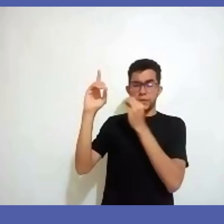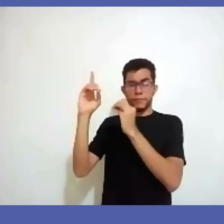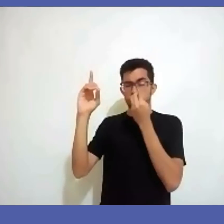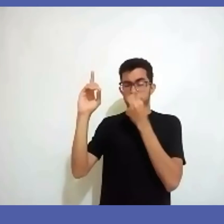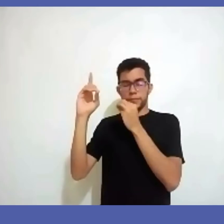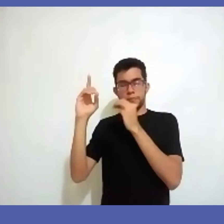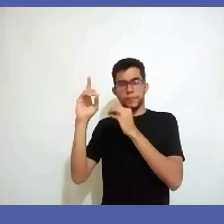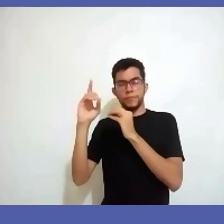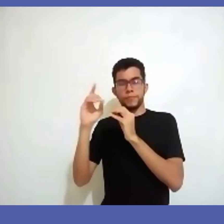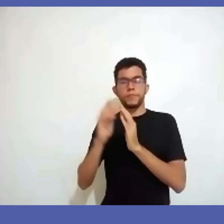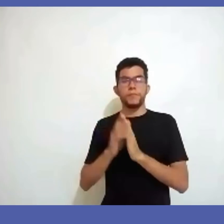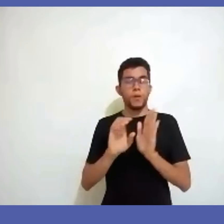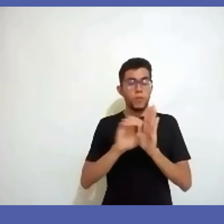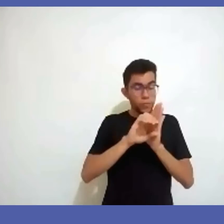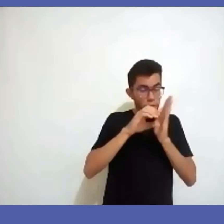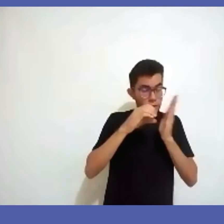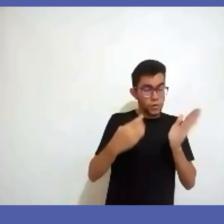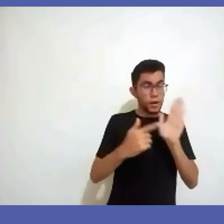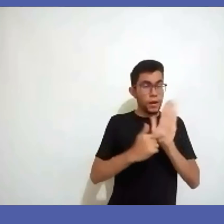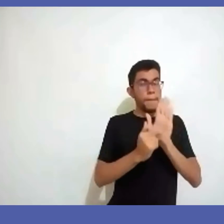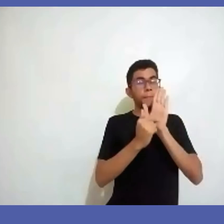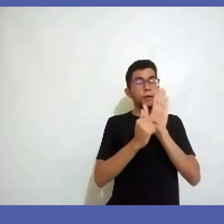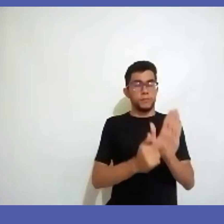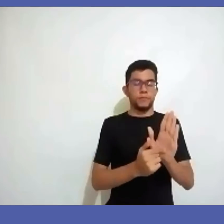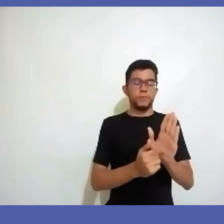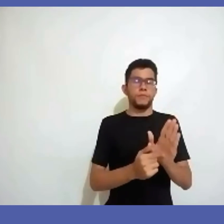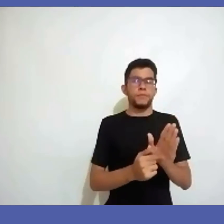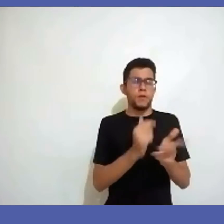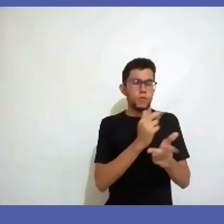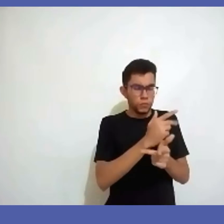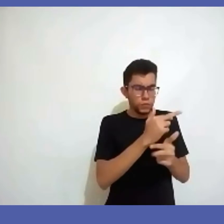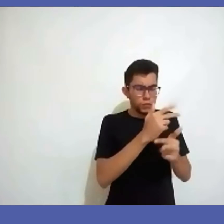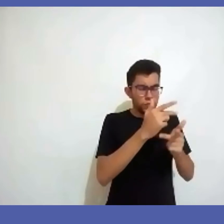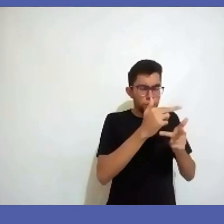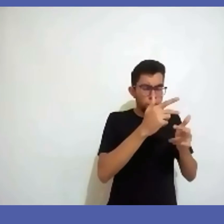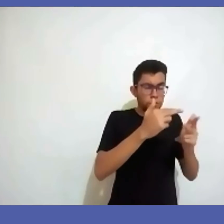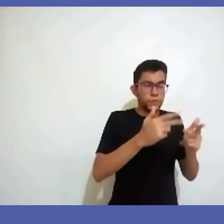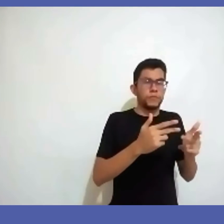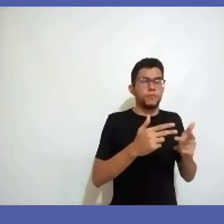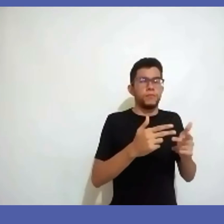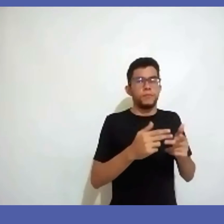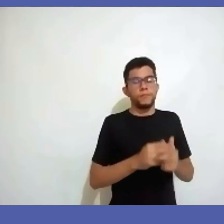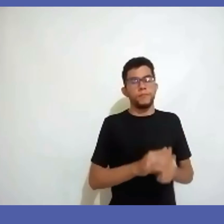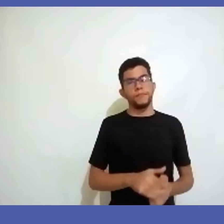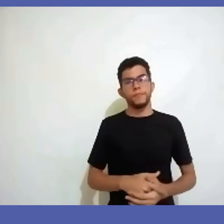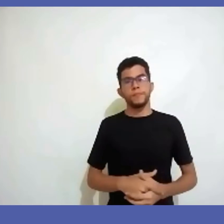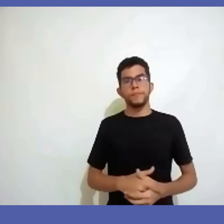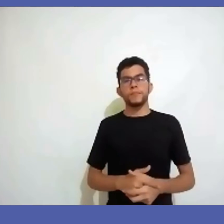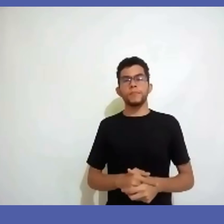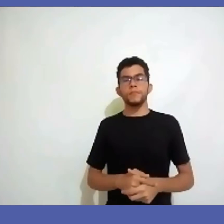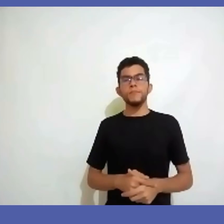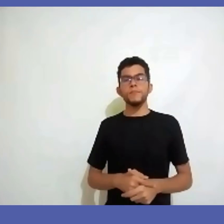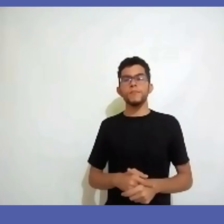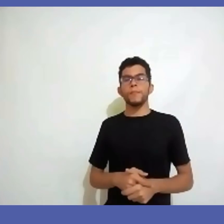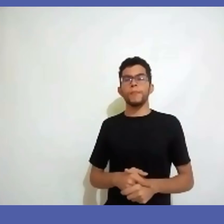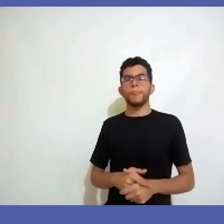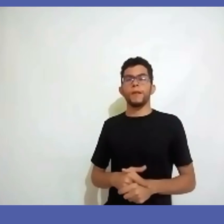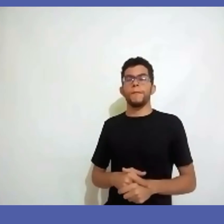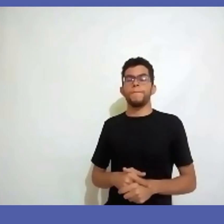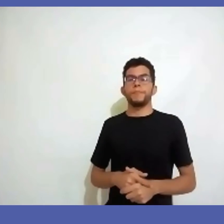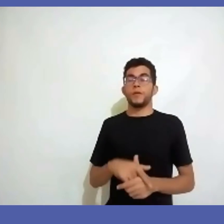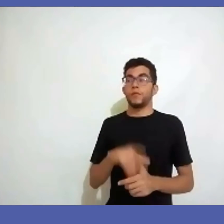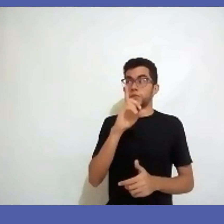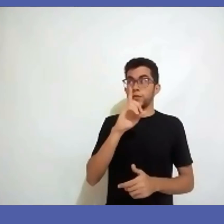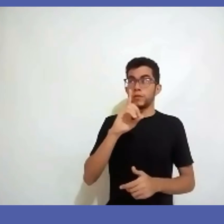crônicas. E o principal motivo que fez Deus